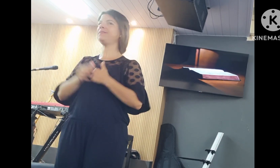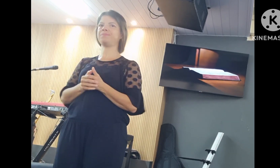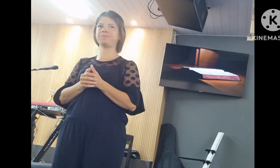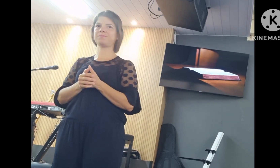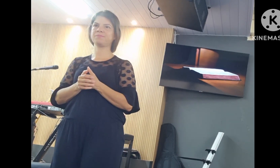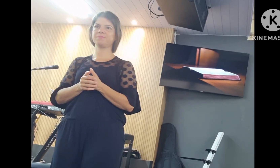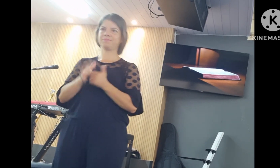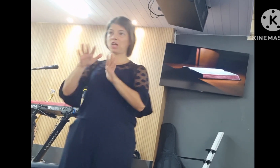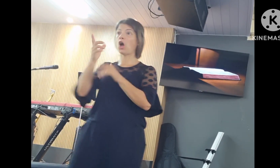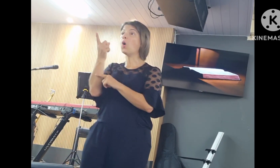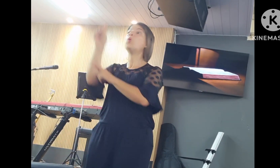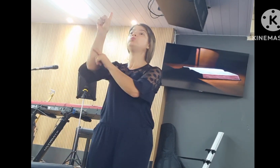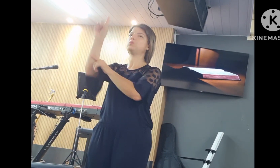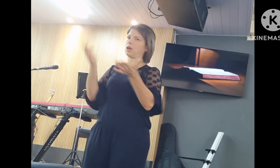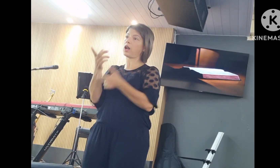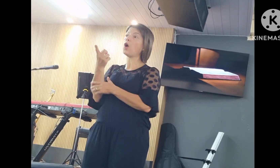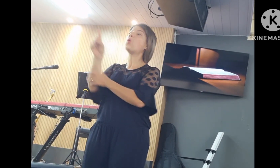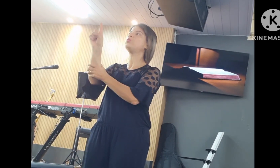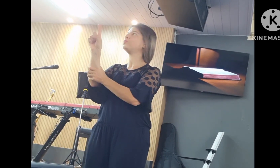Para encerrar,